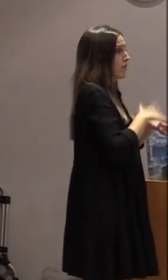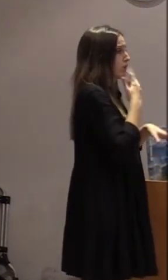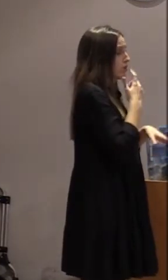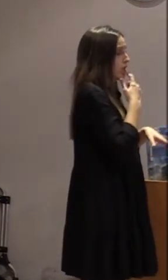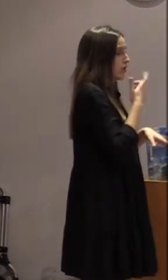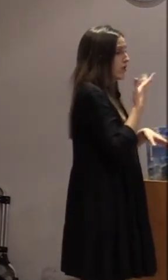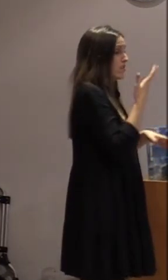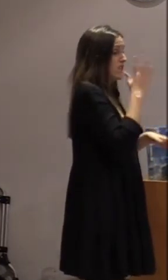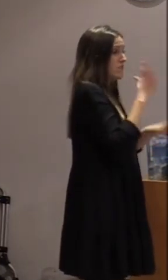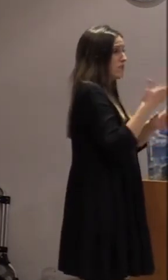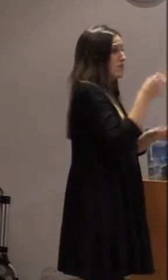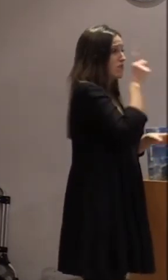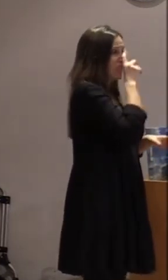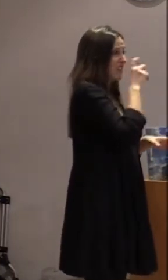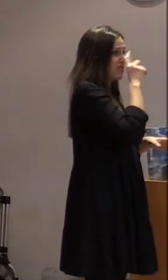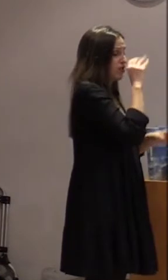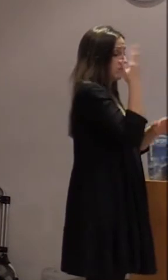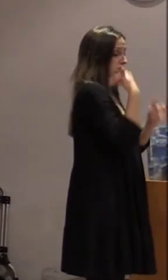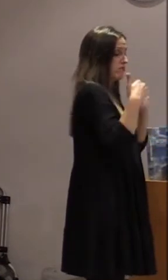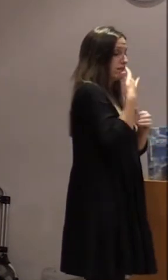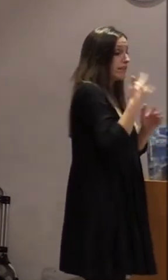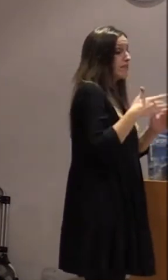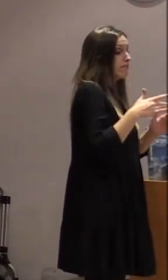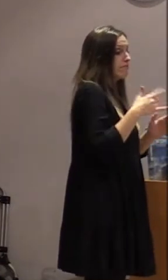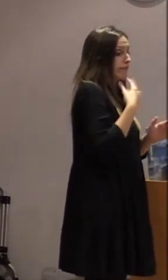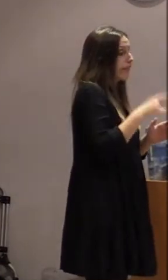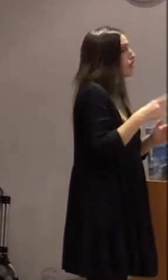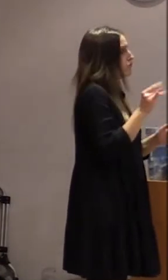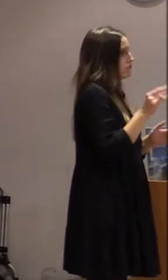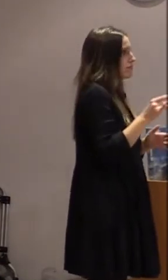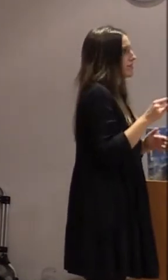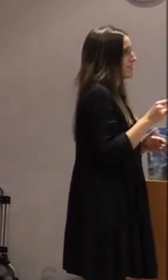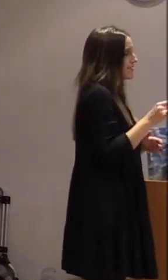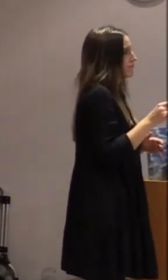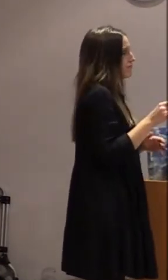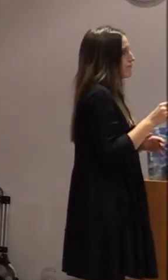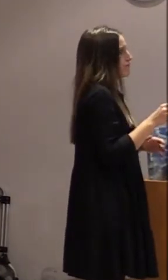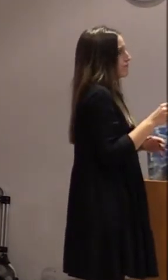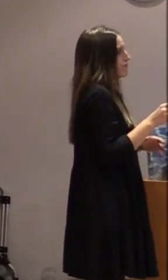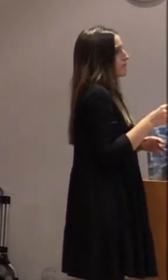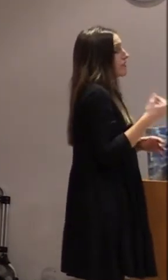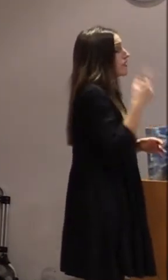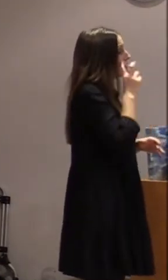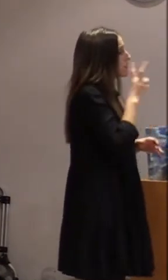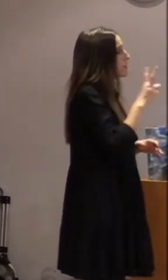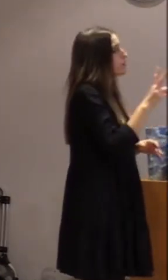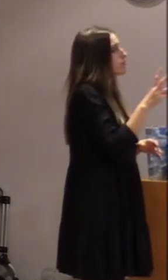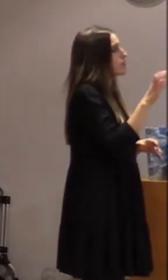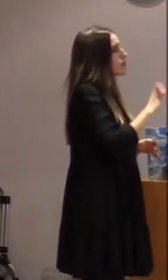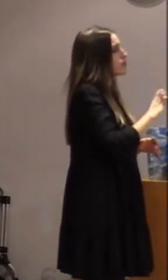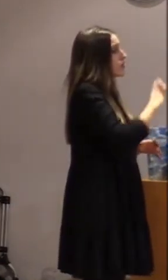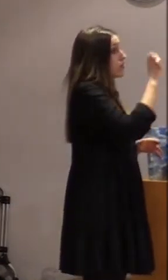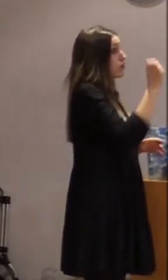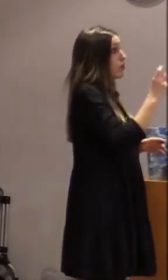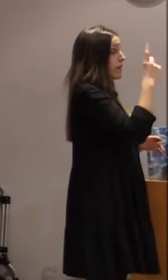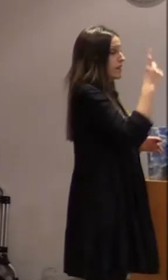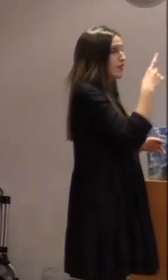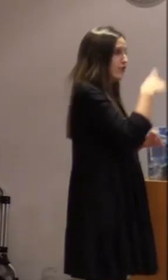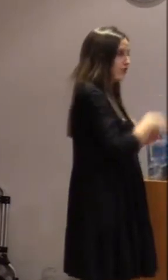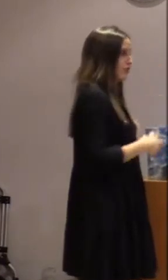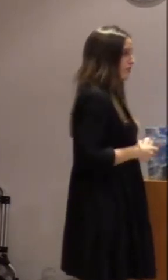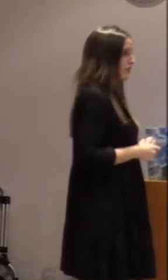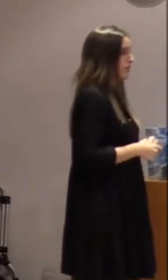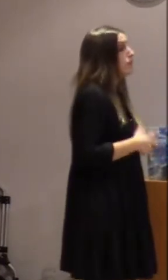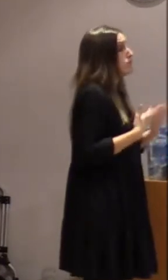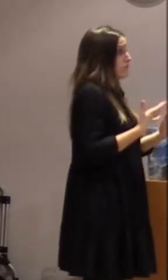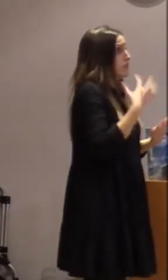años unos científicos pues dijeron que sí, que los colores rojizos se habían visto en el norte de Europa, había mucha documentación al respecto, y